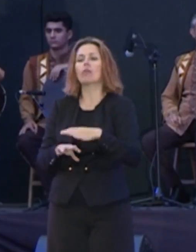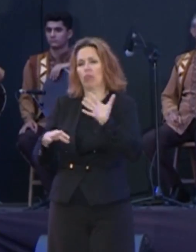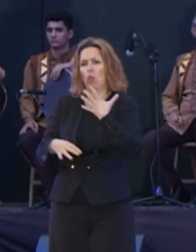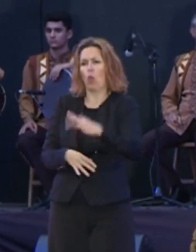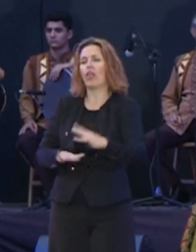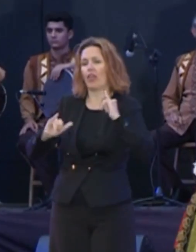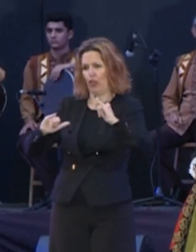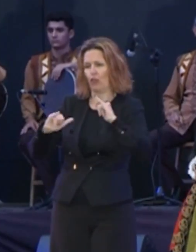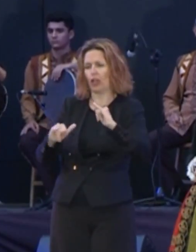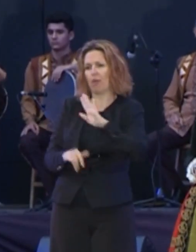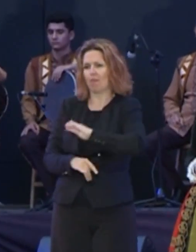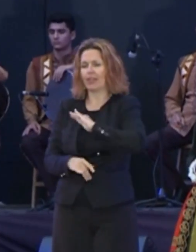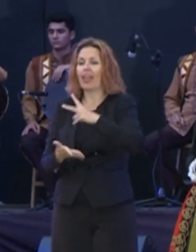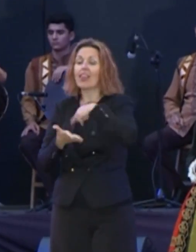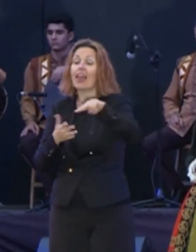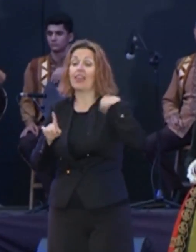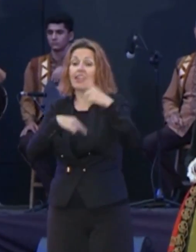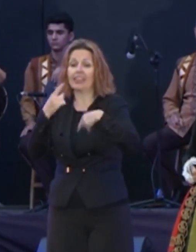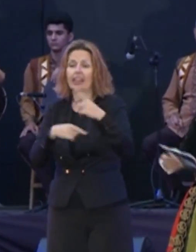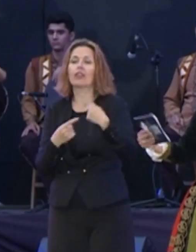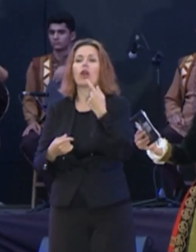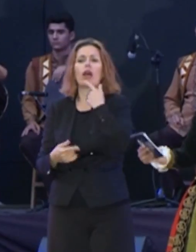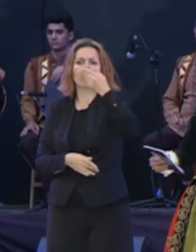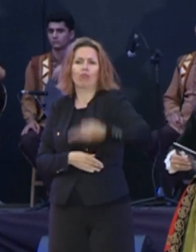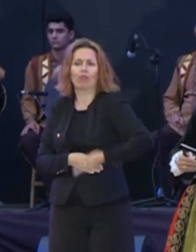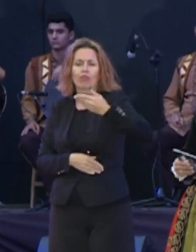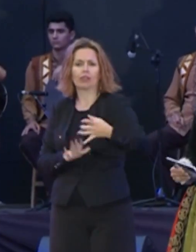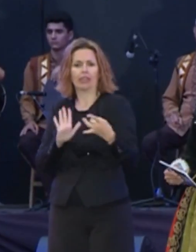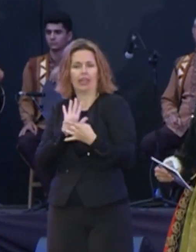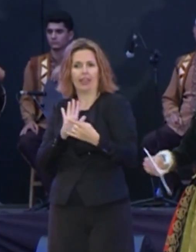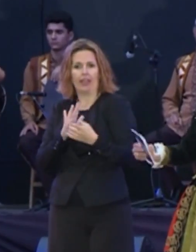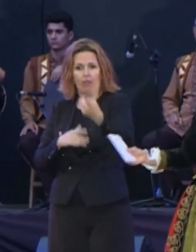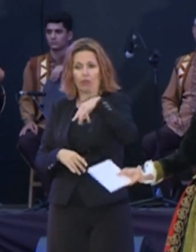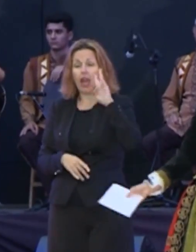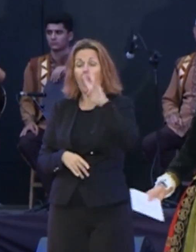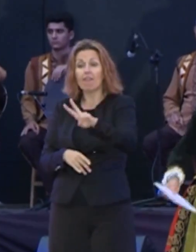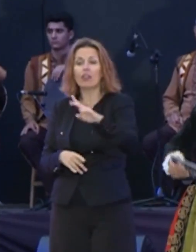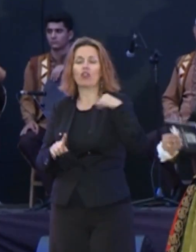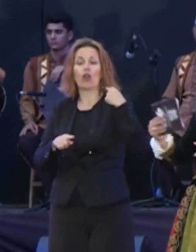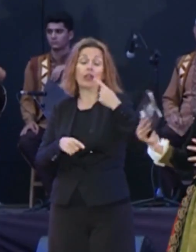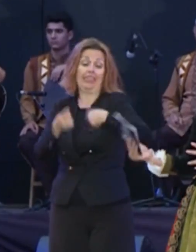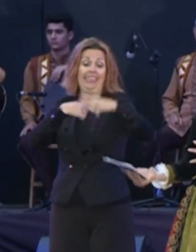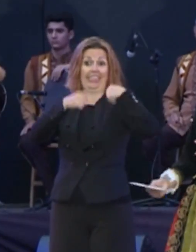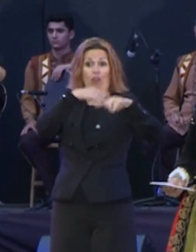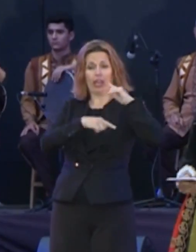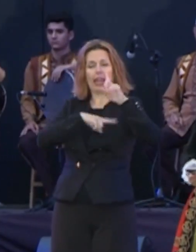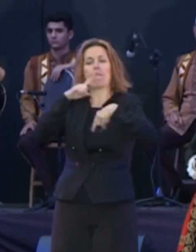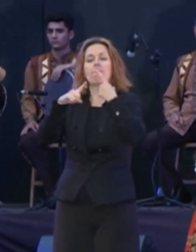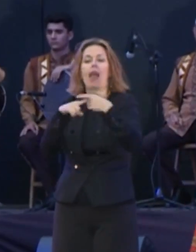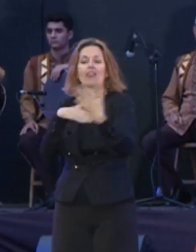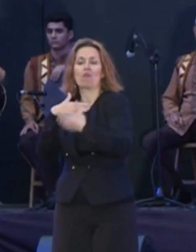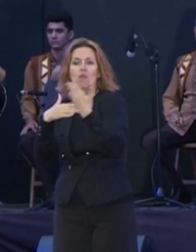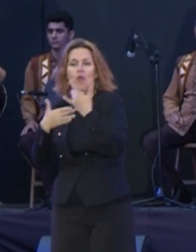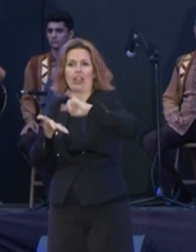poder disfrutar de danza tradicional de altura. No han perdido de vista la raíz, pero han tomado todo lo que les puede otorgar